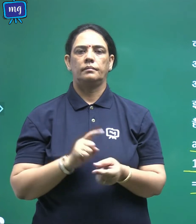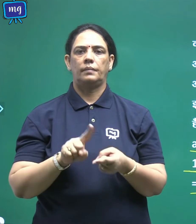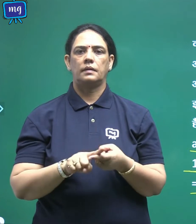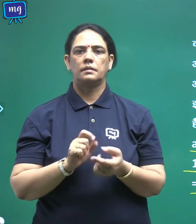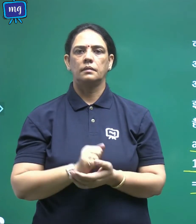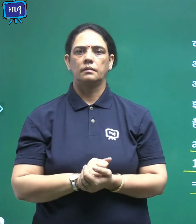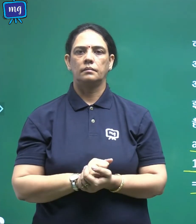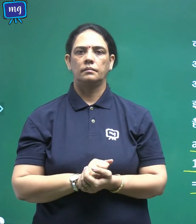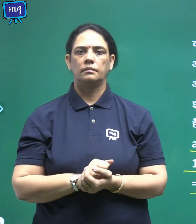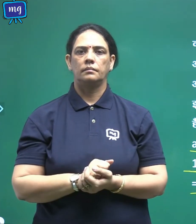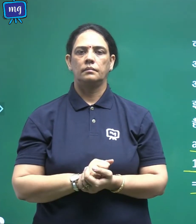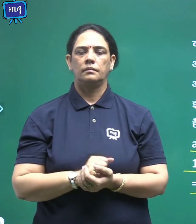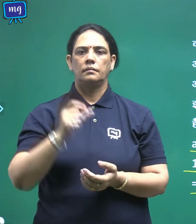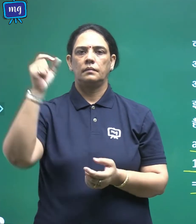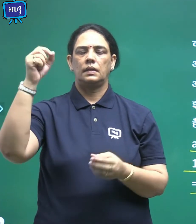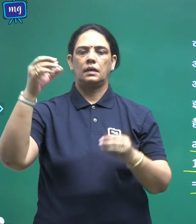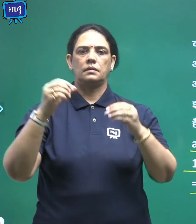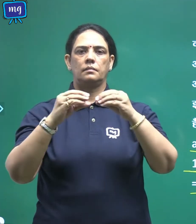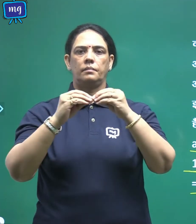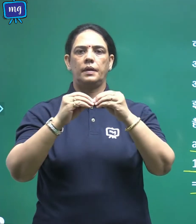प्लस 10 बी